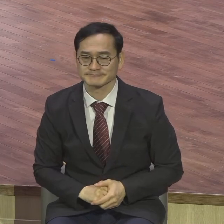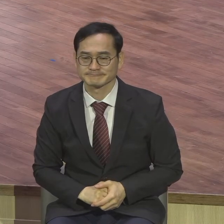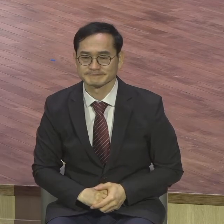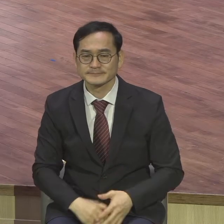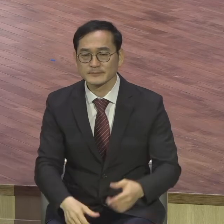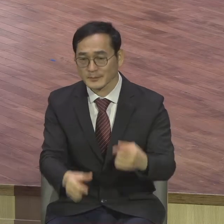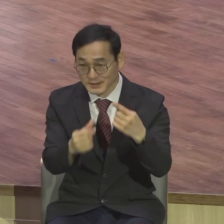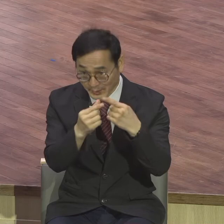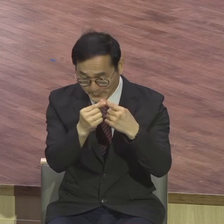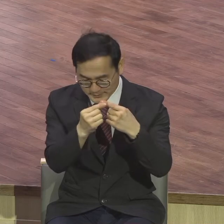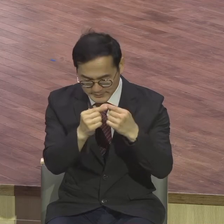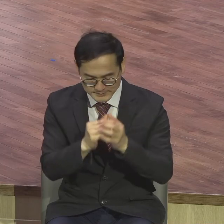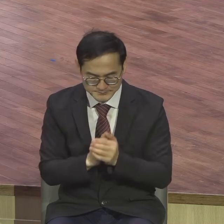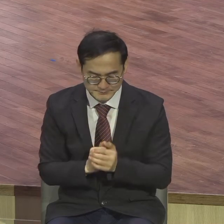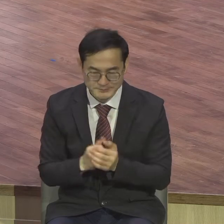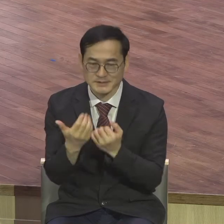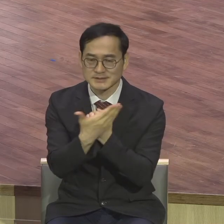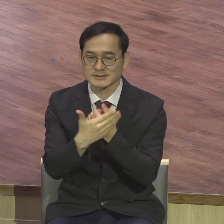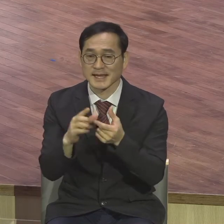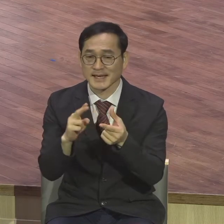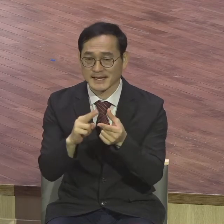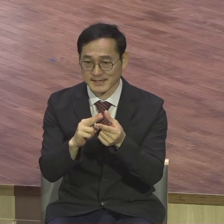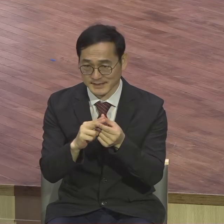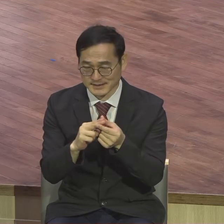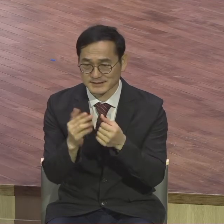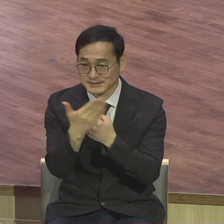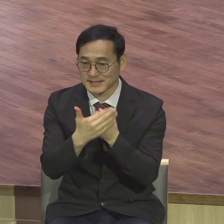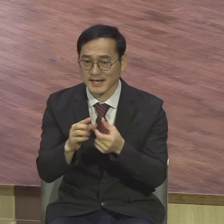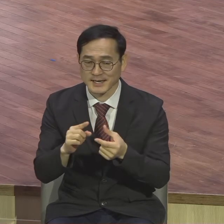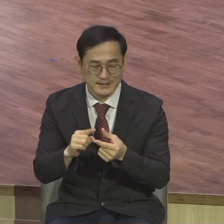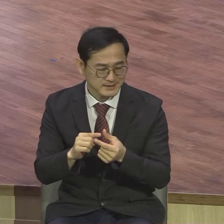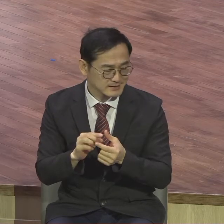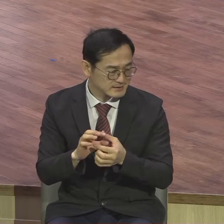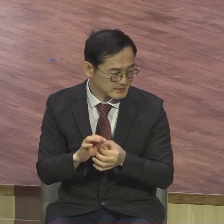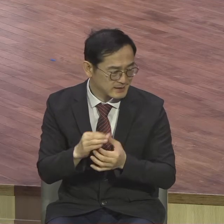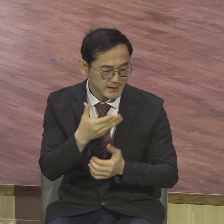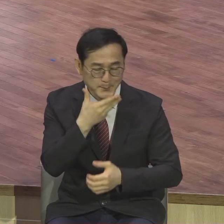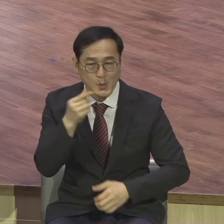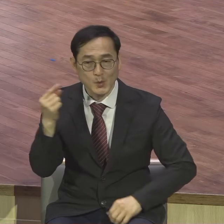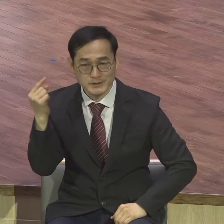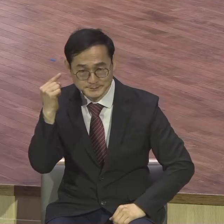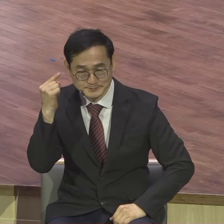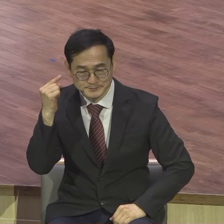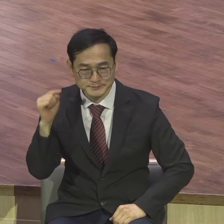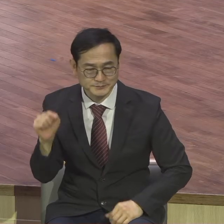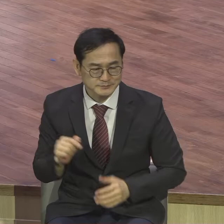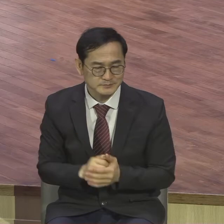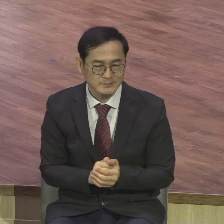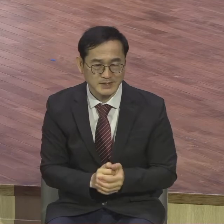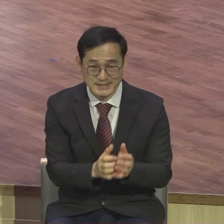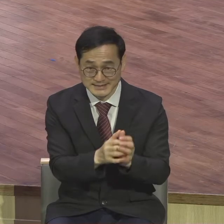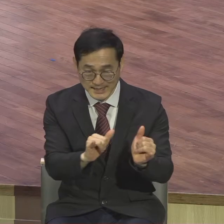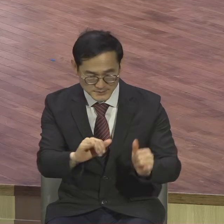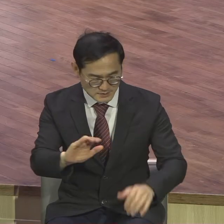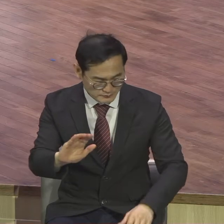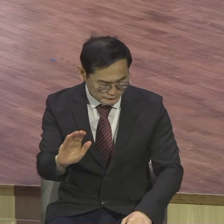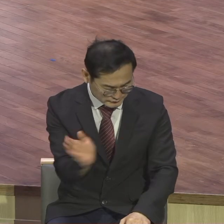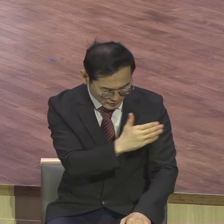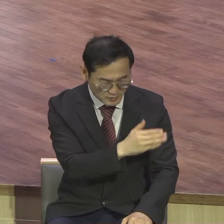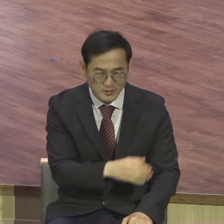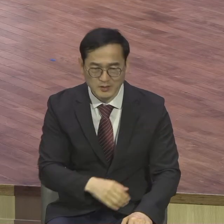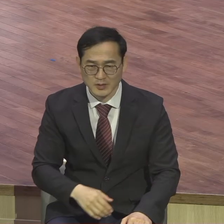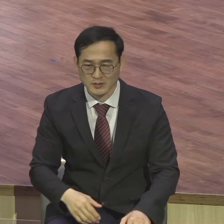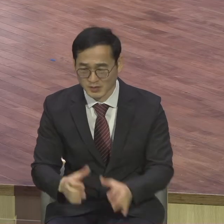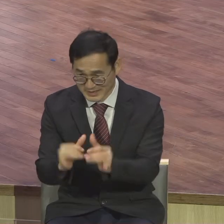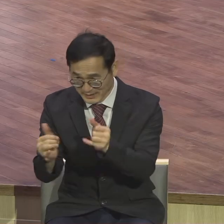첫째로 은혜의 복음. 1절로 3절 봅니다. 사람들에게서 난 것도 아니요, 사람으로